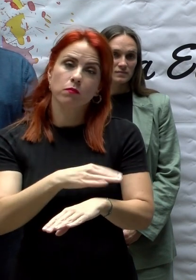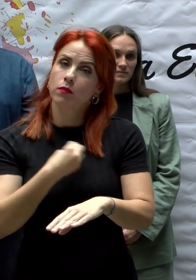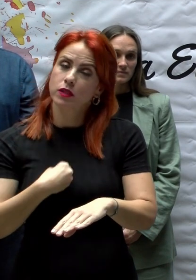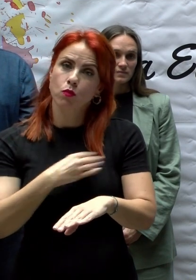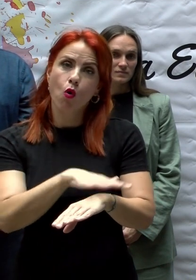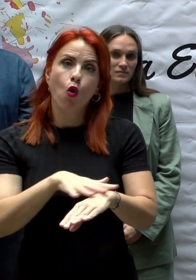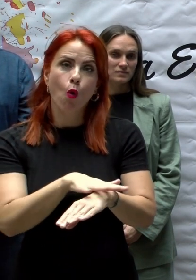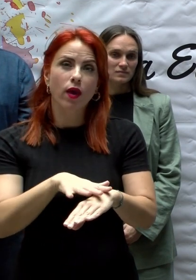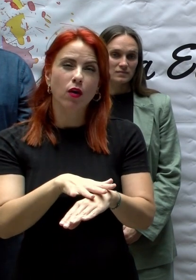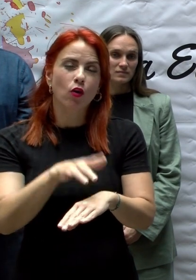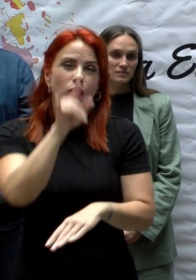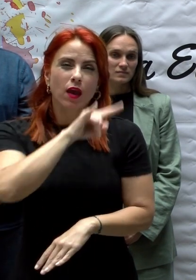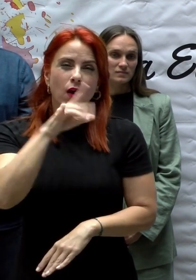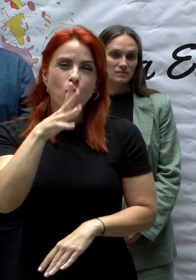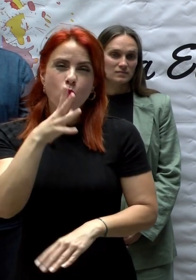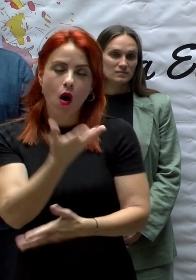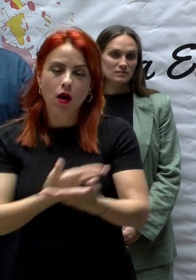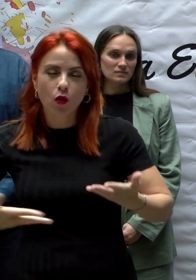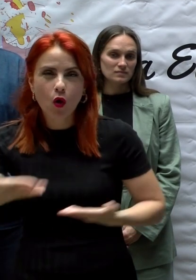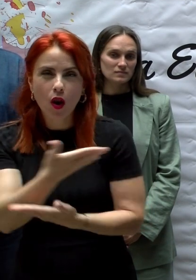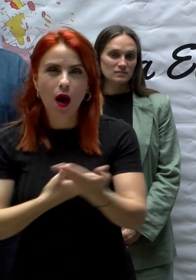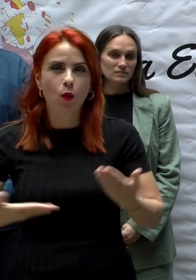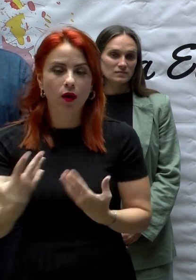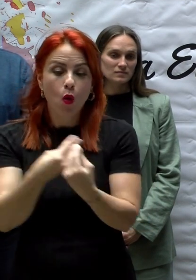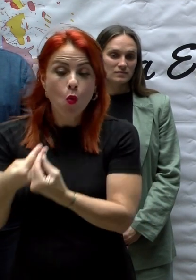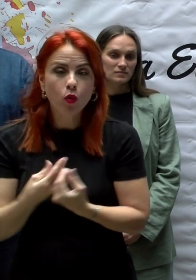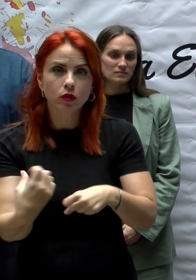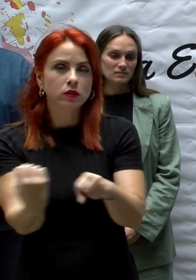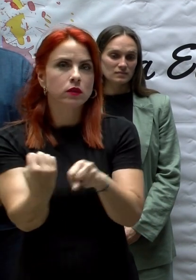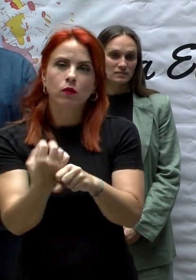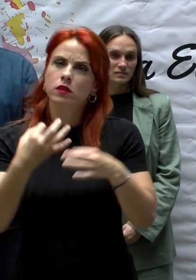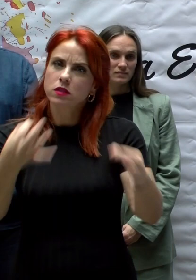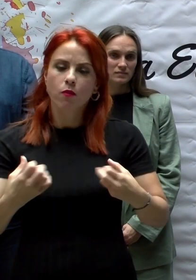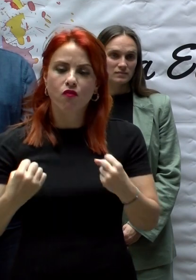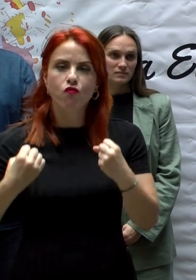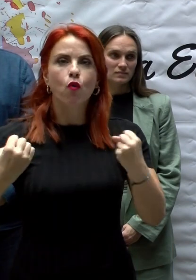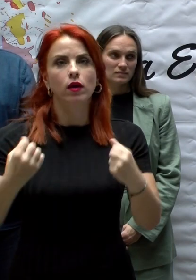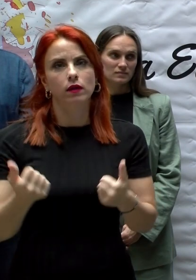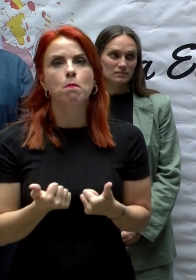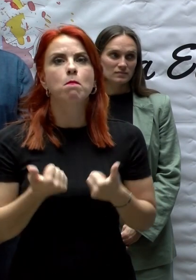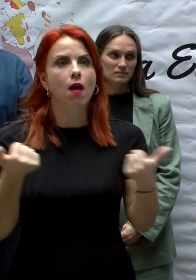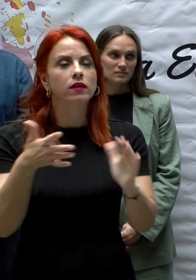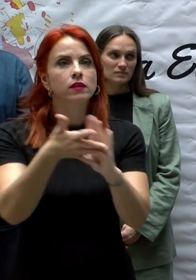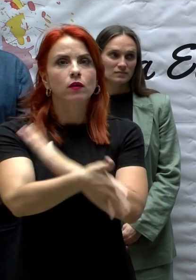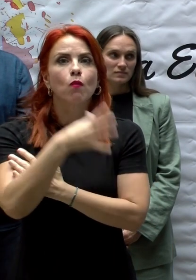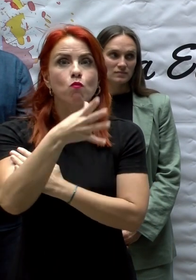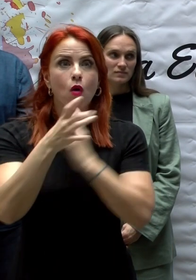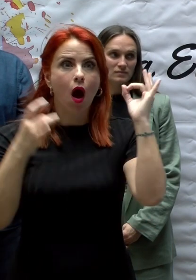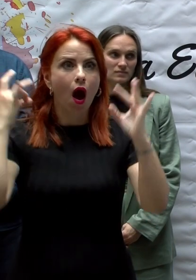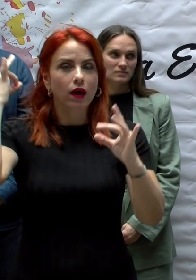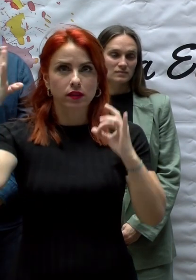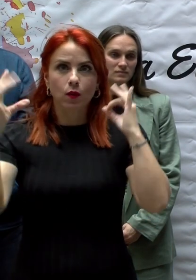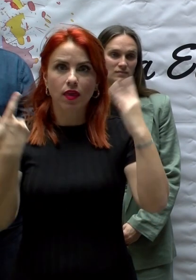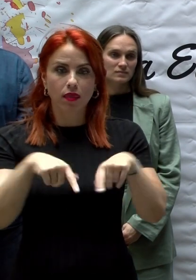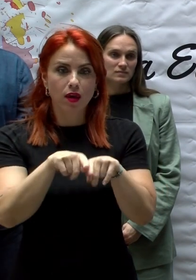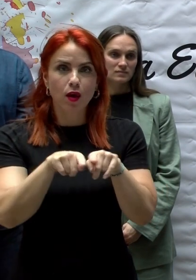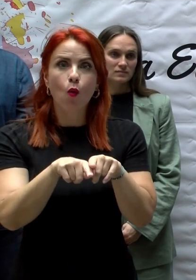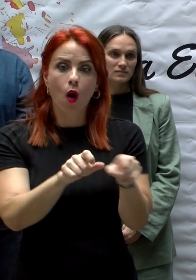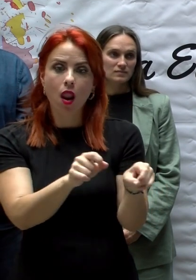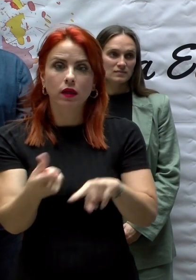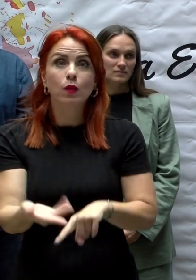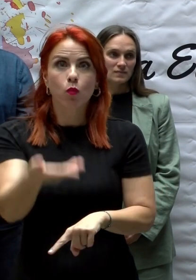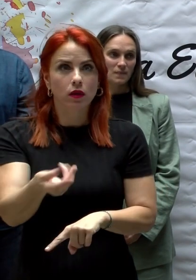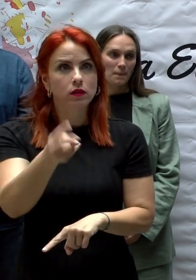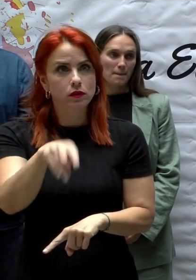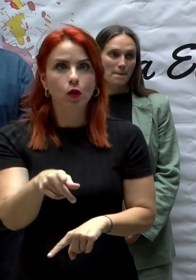juntos siempre seremos más fuertes y seremos capaces de poner sobre la mesa este tipo de actividades tan